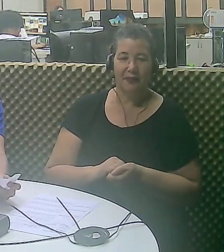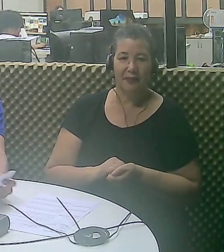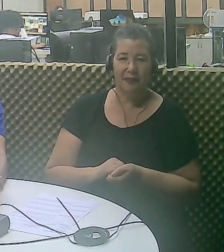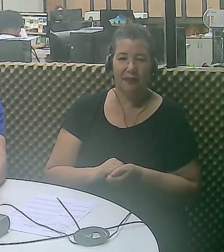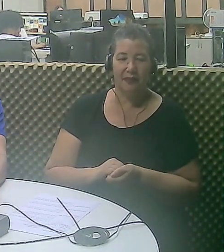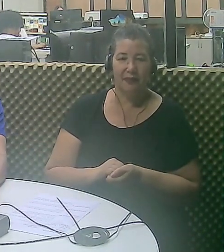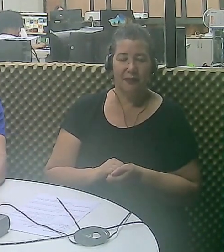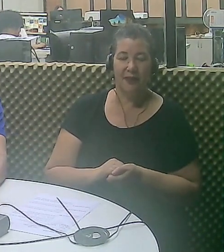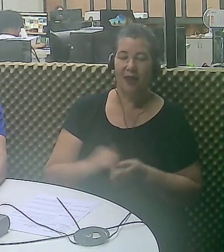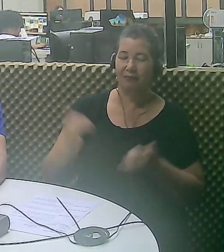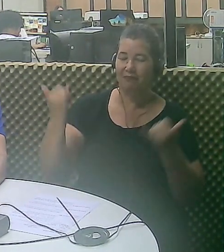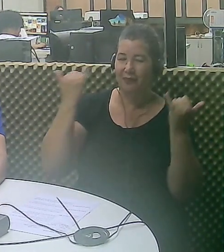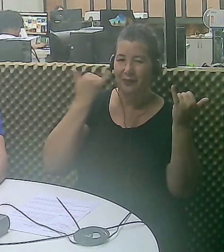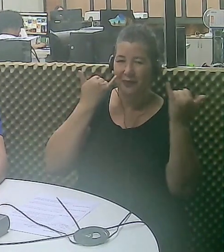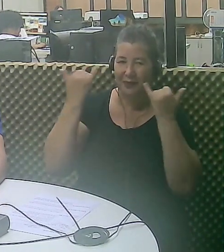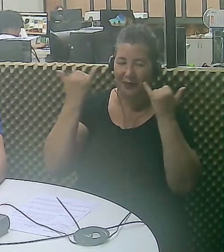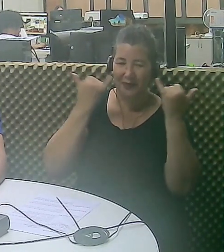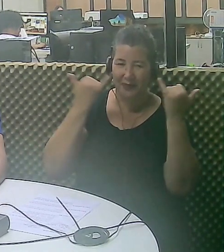Giro de